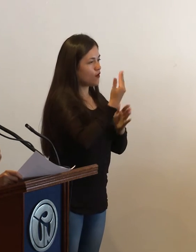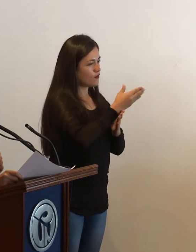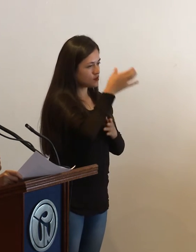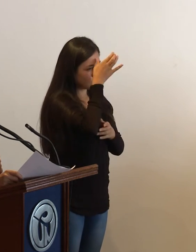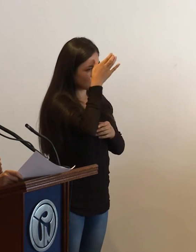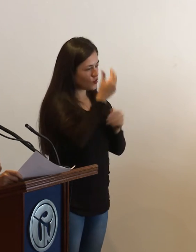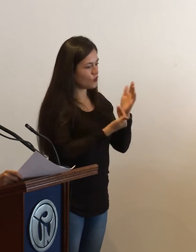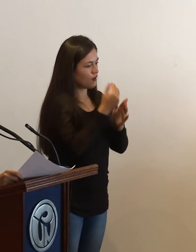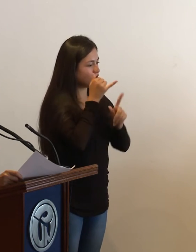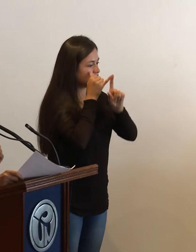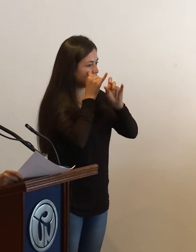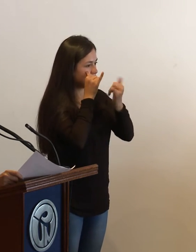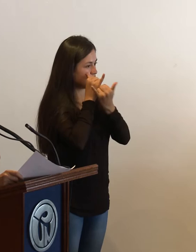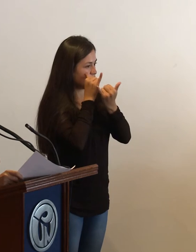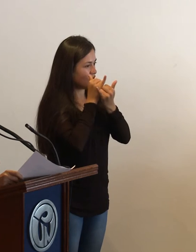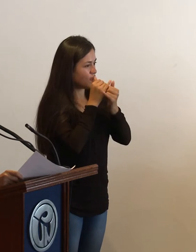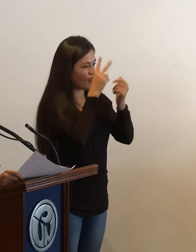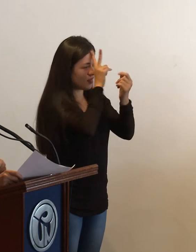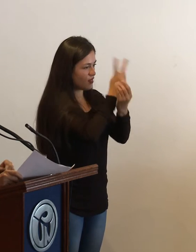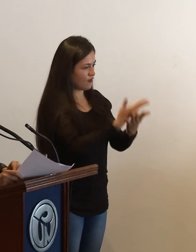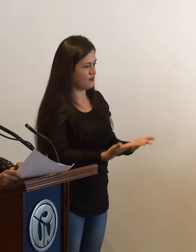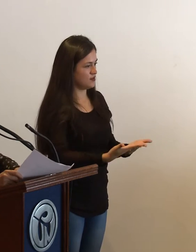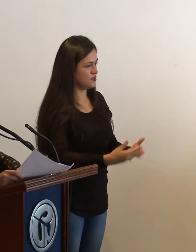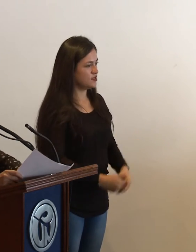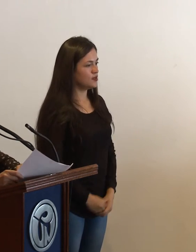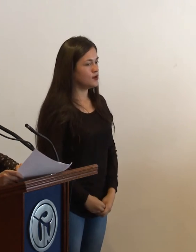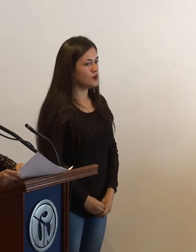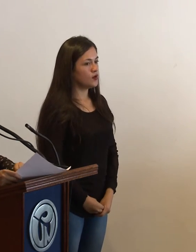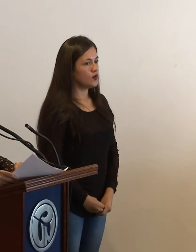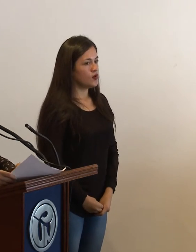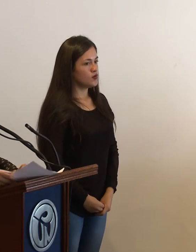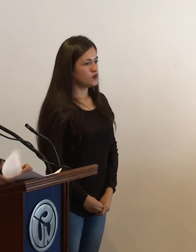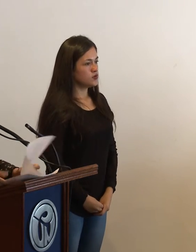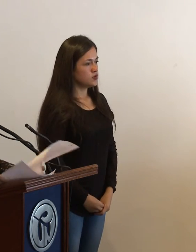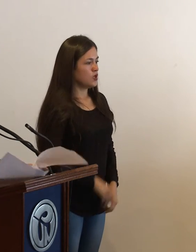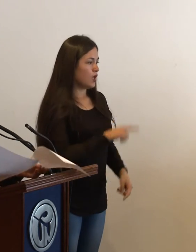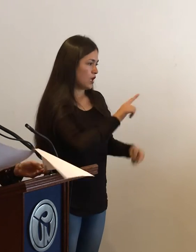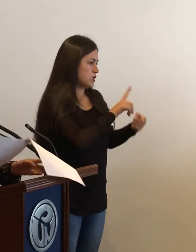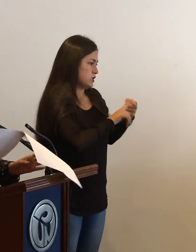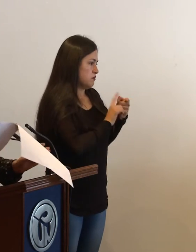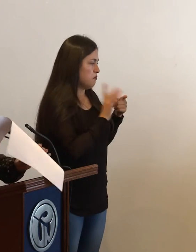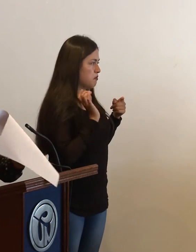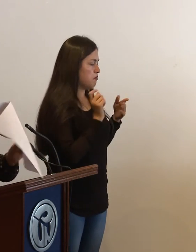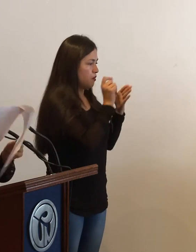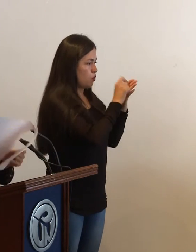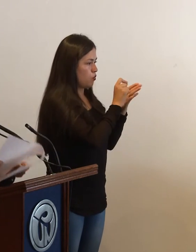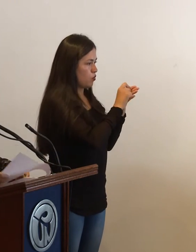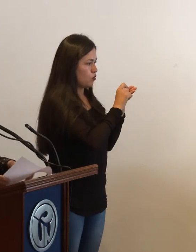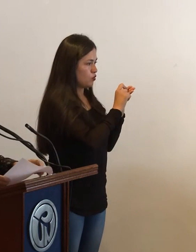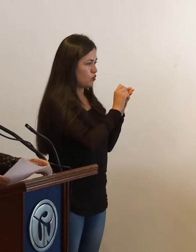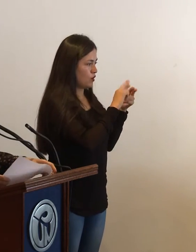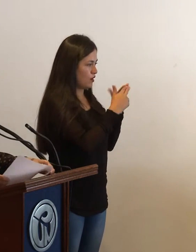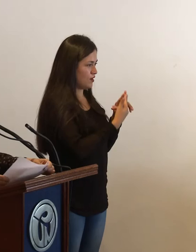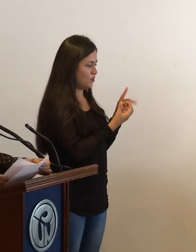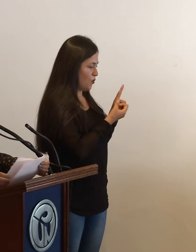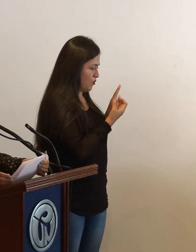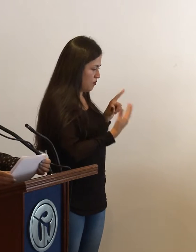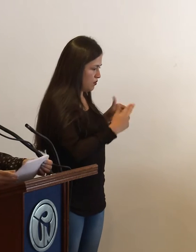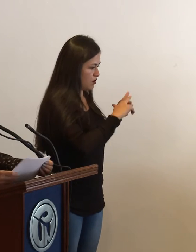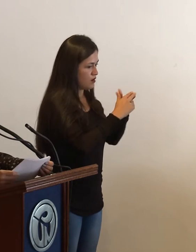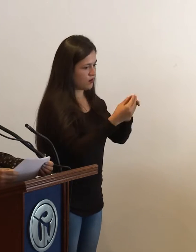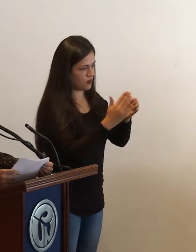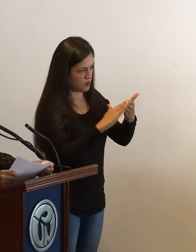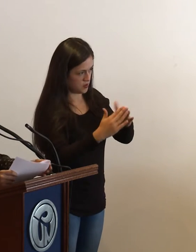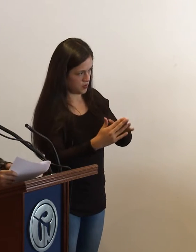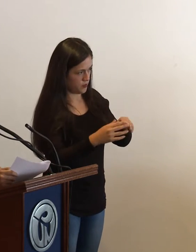desde epistemologías diversas. Ese sería un primer aspecto a tener en cuenta.